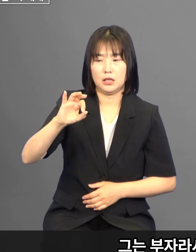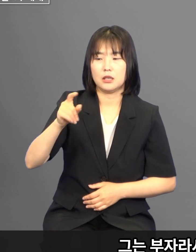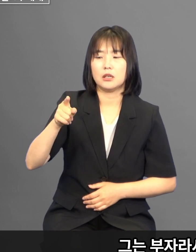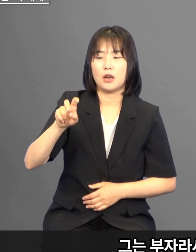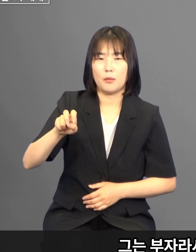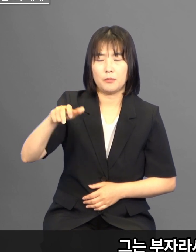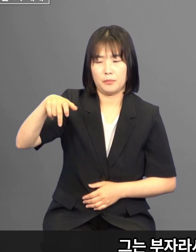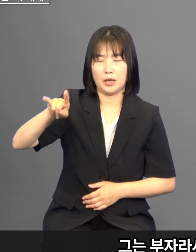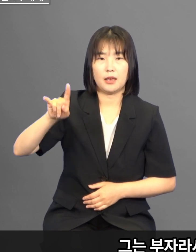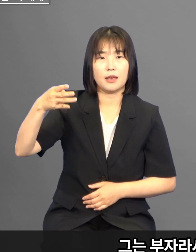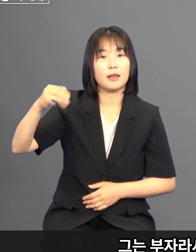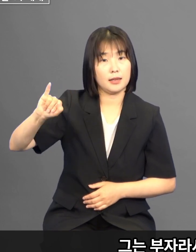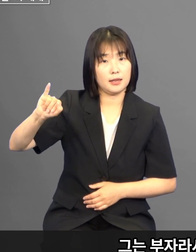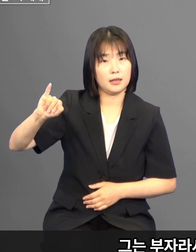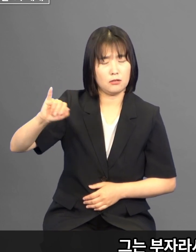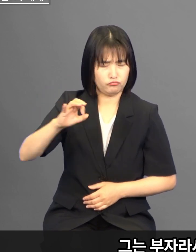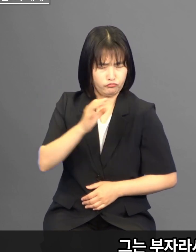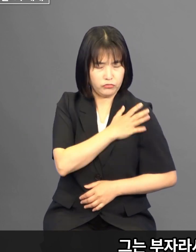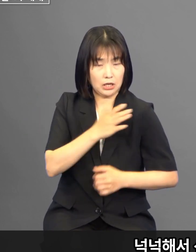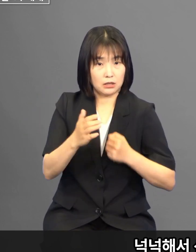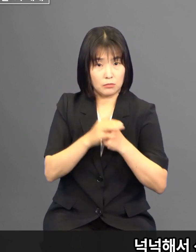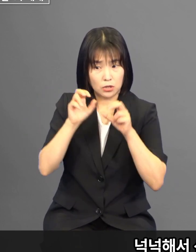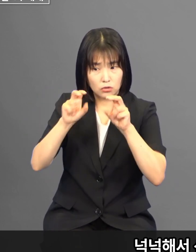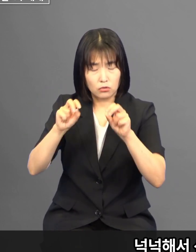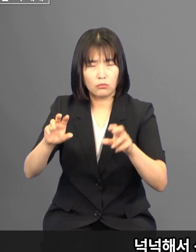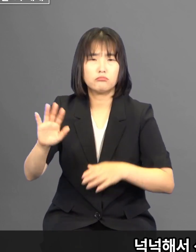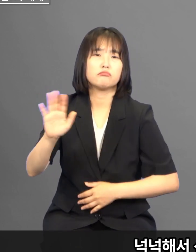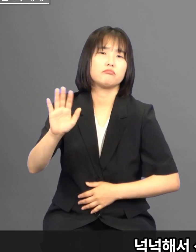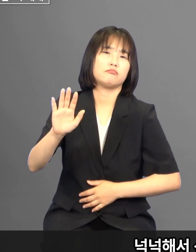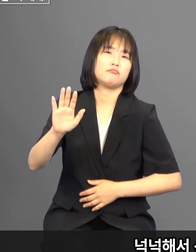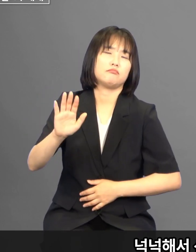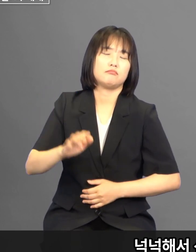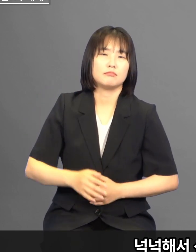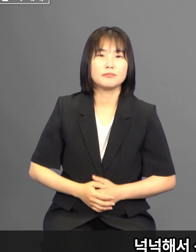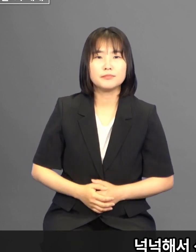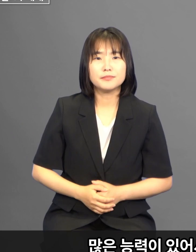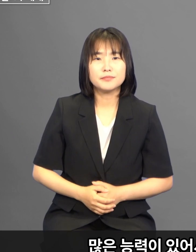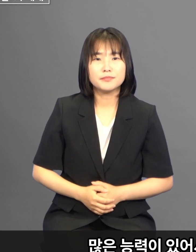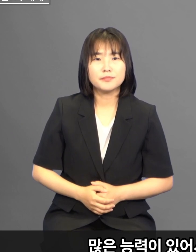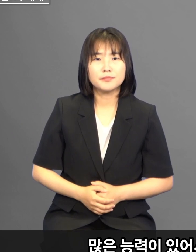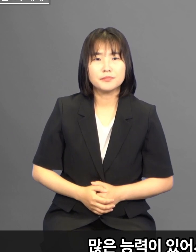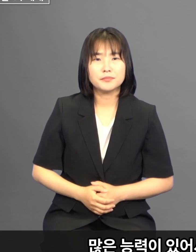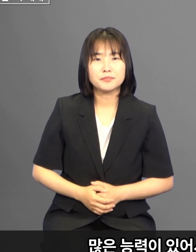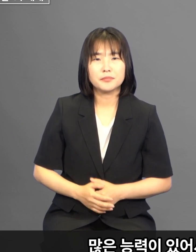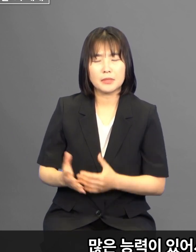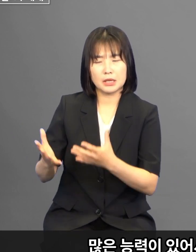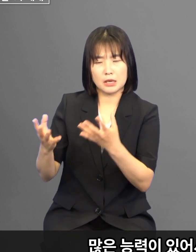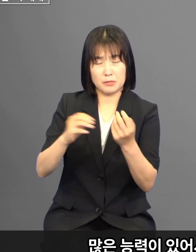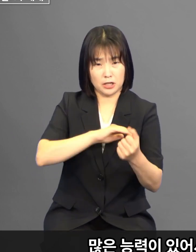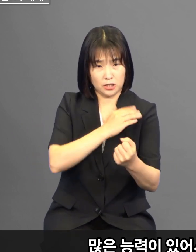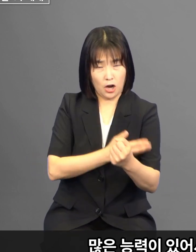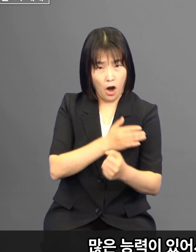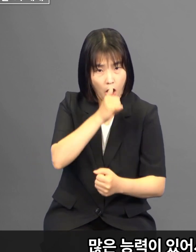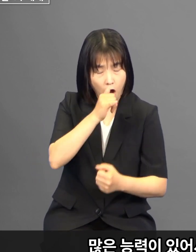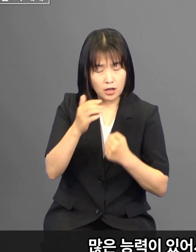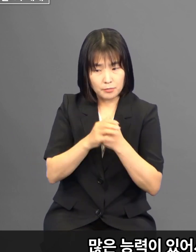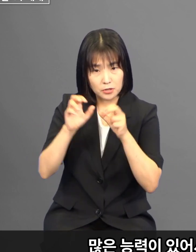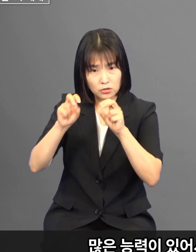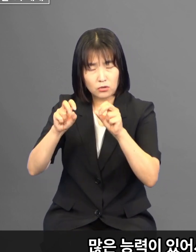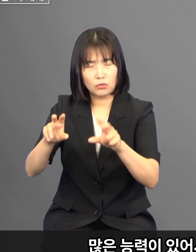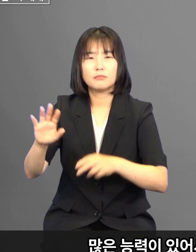그는 부자라서 선교한 거 아니었어요. 넉넉해서 선교한 거 아니었어요. 많은 능력이 있어서 선교한 것도